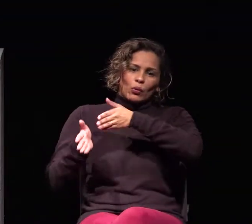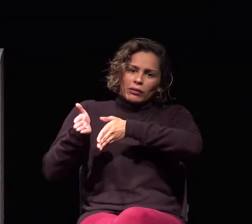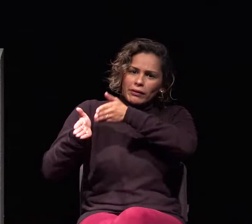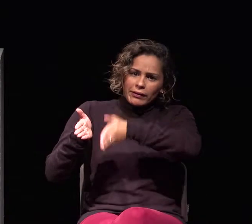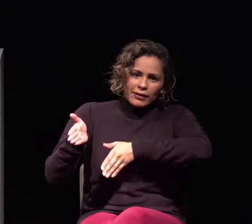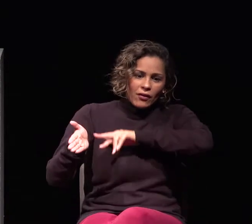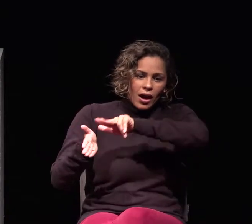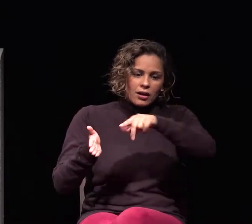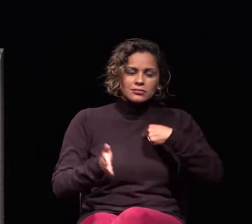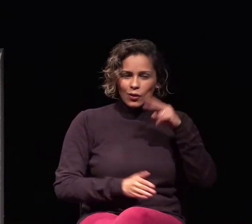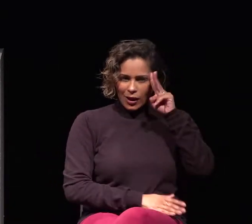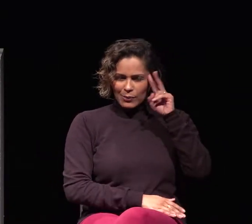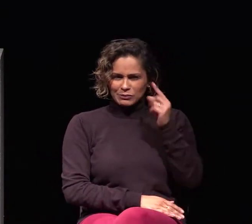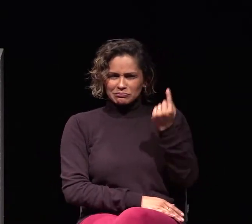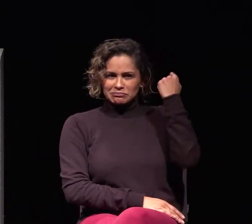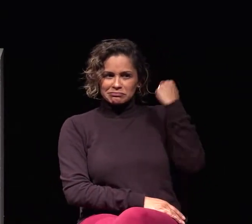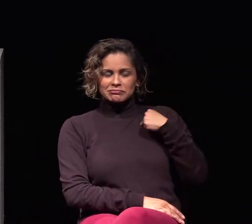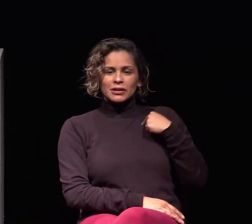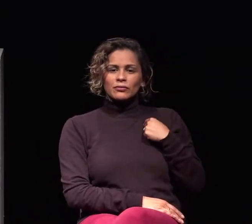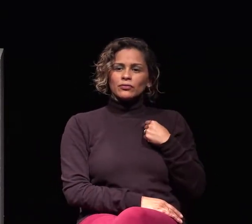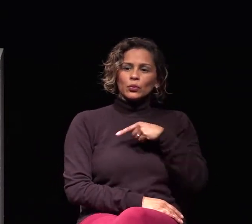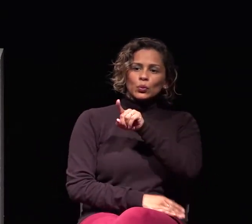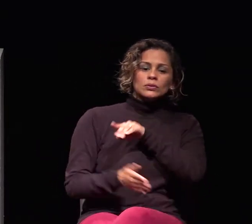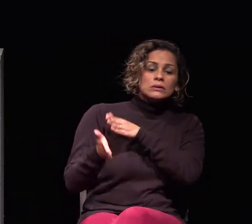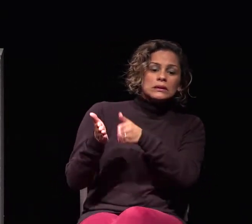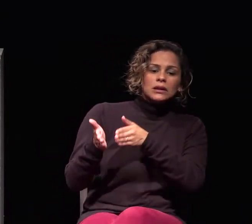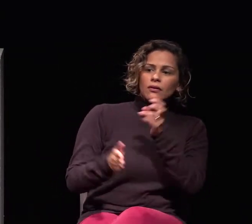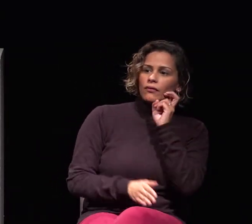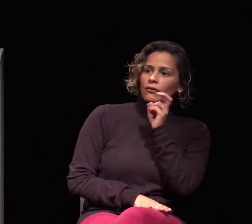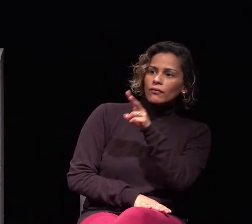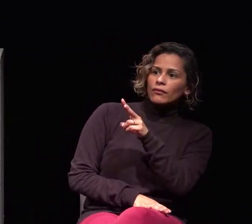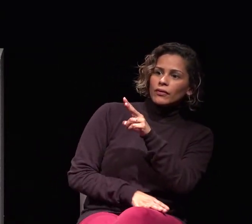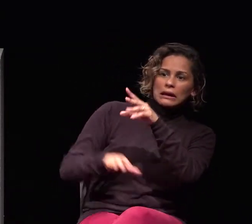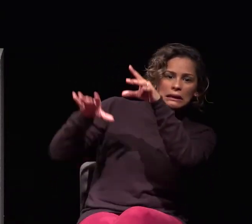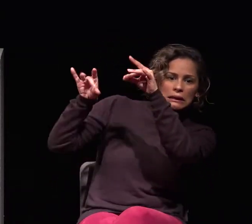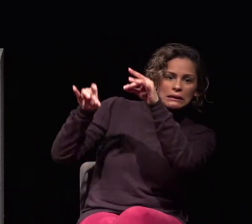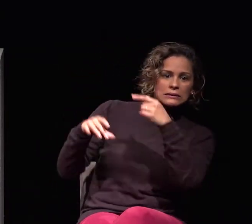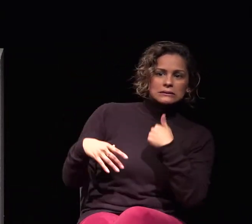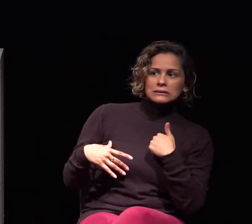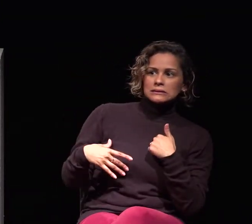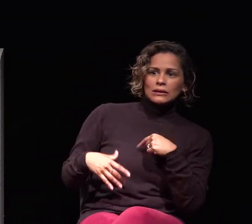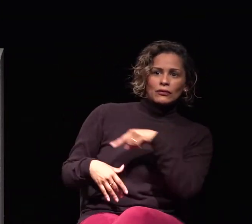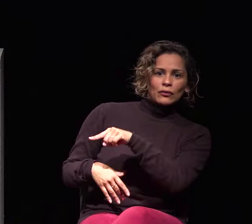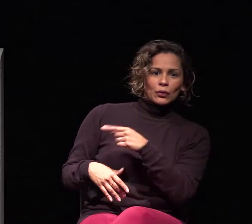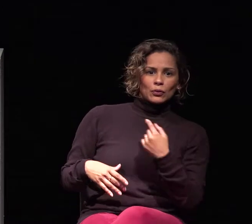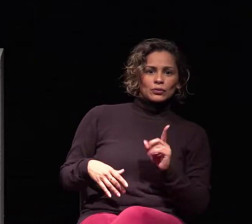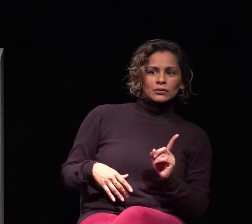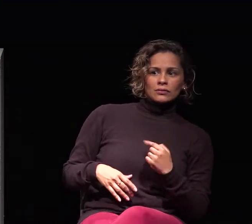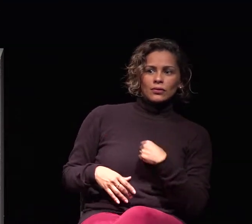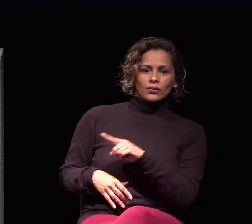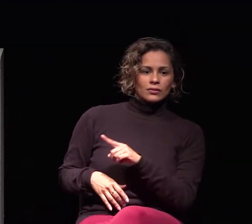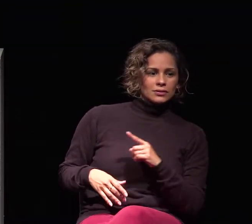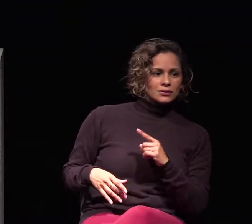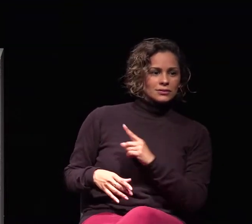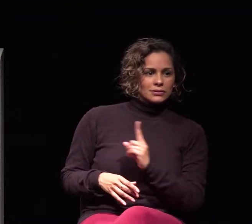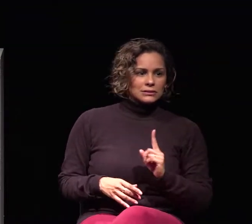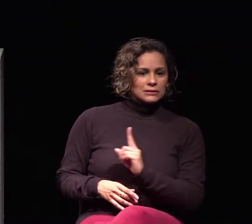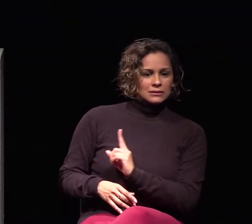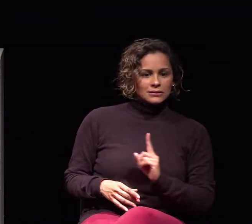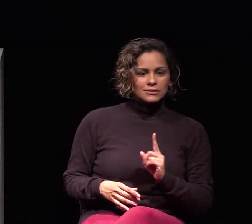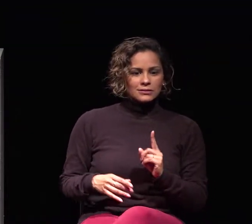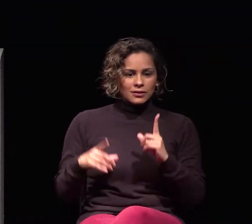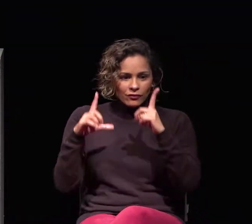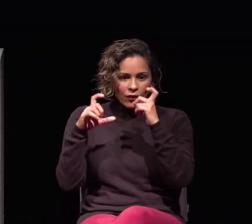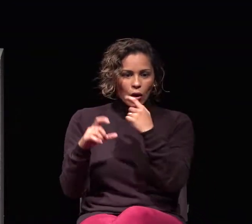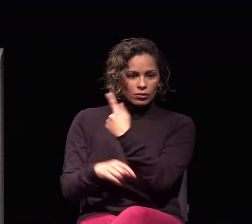que um dia eu fui pegar um trem, está lá o cartaz, falei, gente, o que eu faço? Eu pego o trem, não pego o trem? Era sempre assim que a gente vivia, sempre